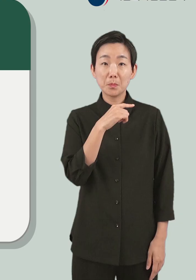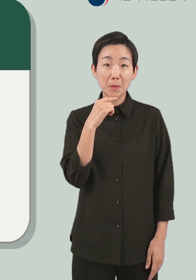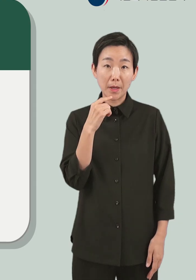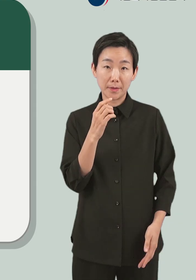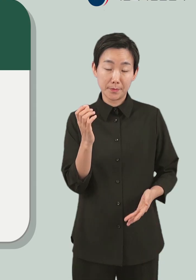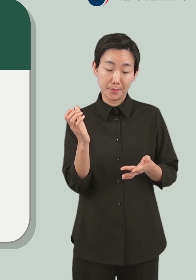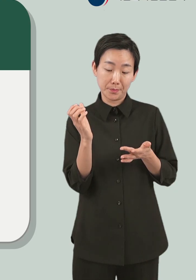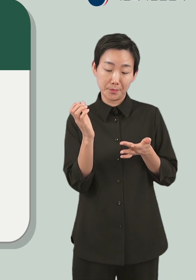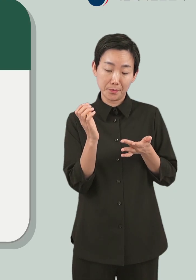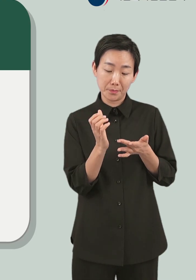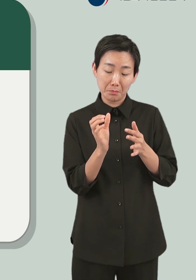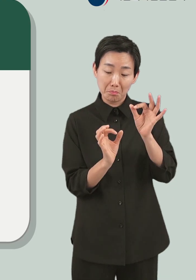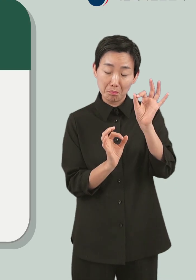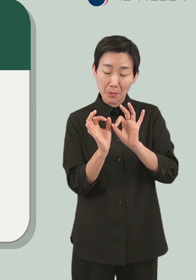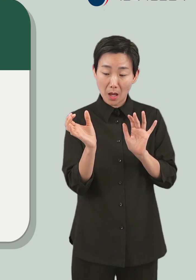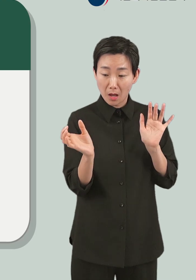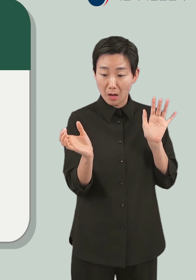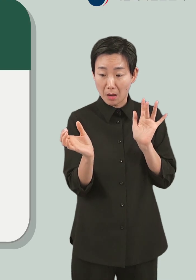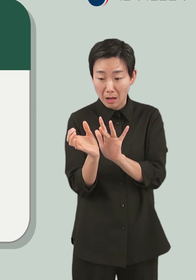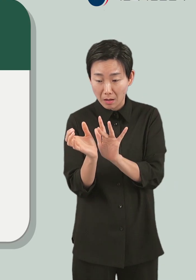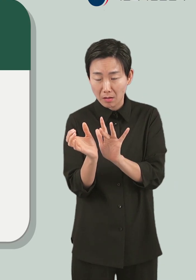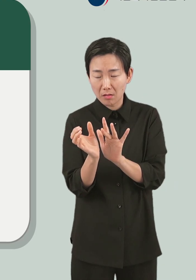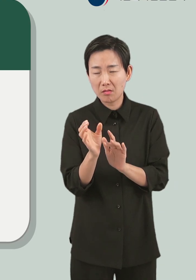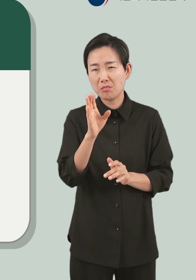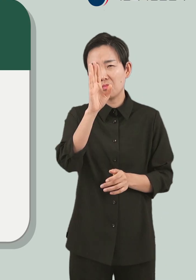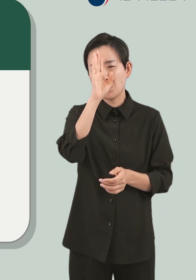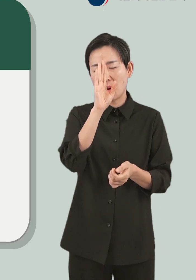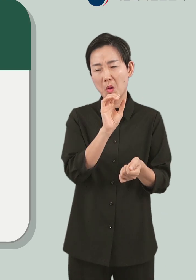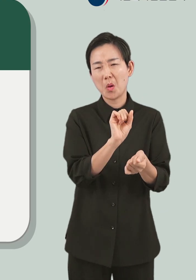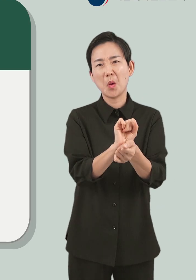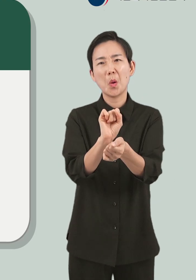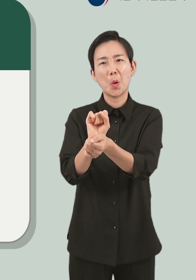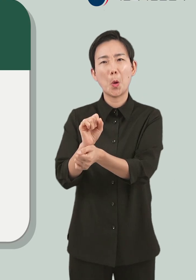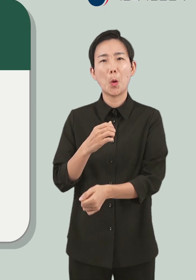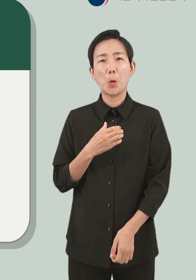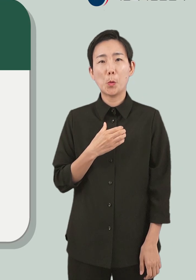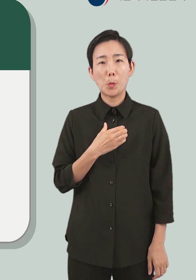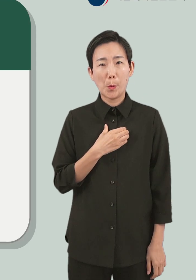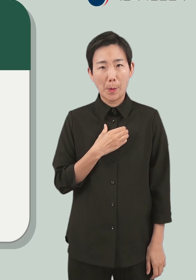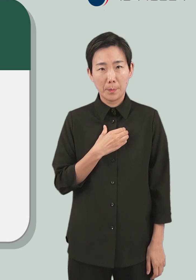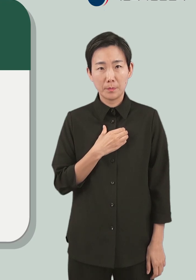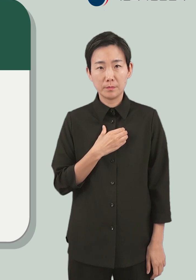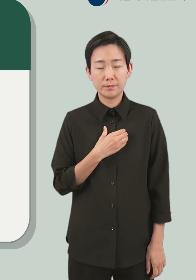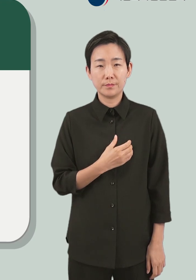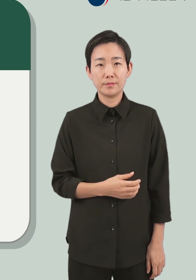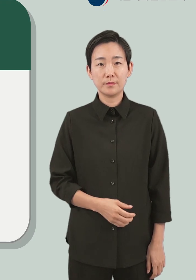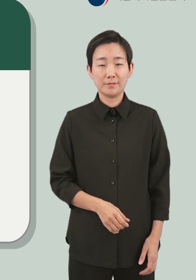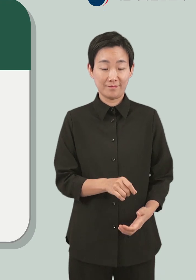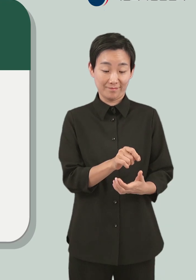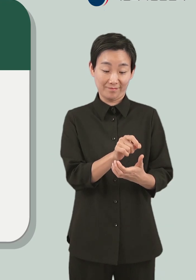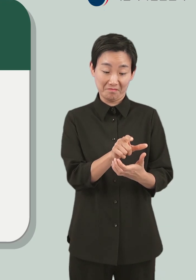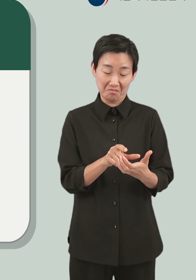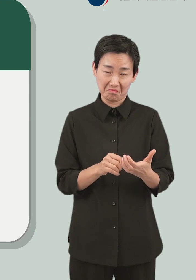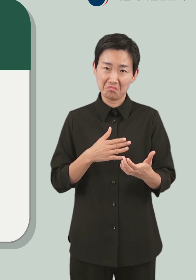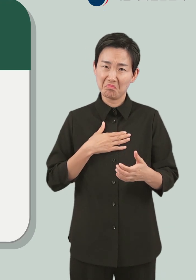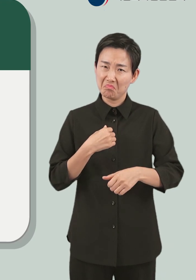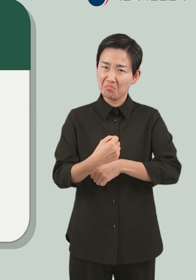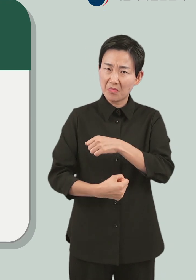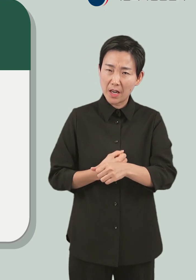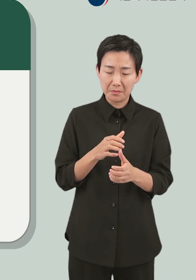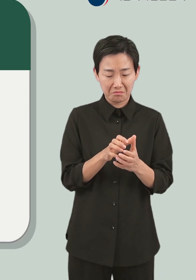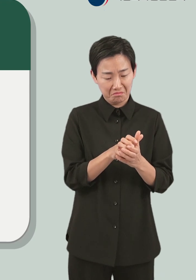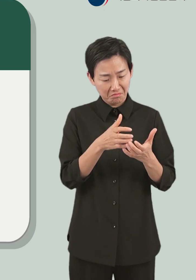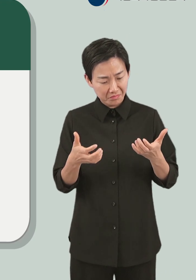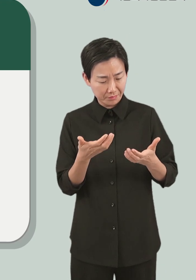환경에서도 사용을 피하십시오. 혈당 측정 시 기기가 혈액과 접촉할 수 있으며 사용한 기기를 통해 감염이 발생할